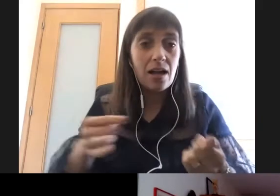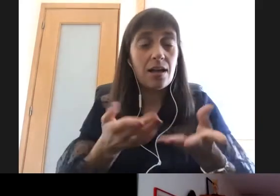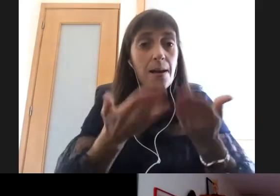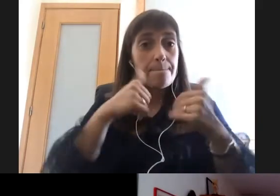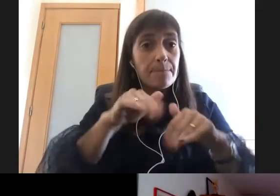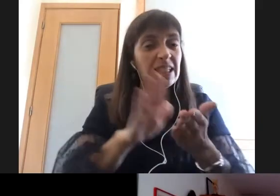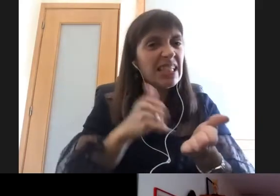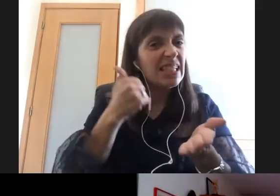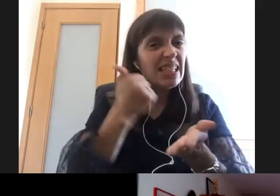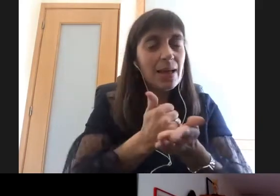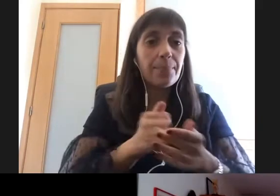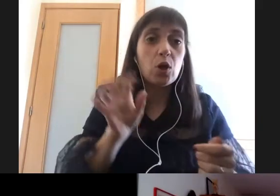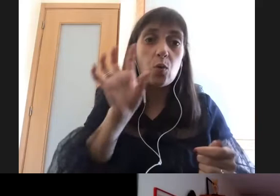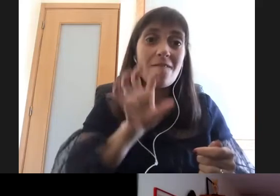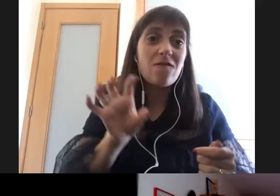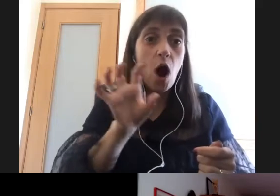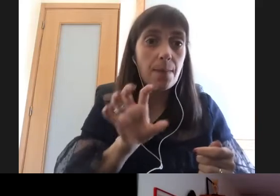sempre de uma forma